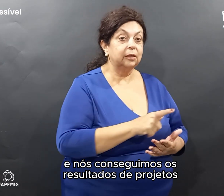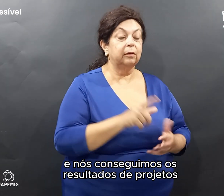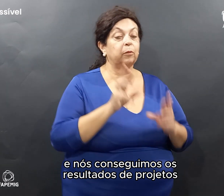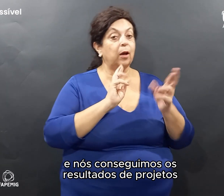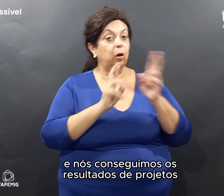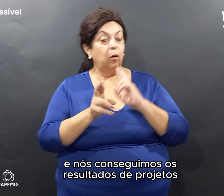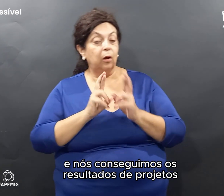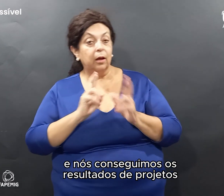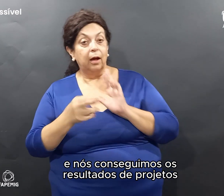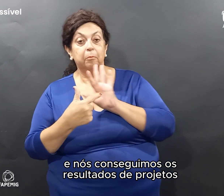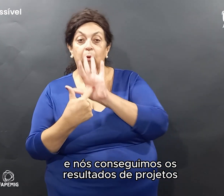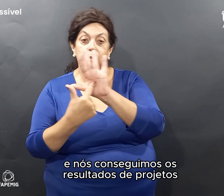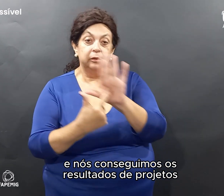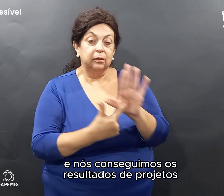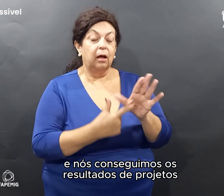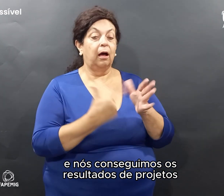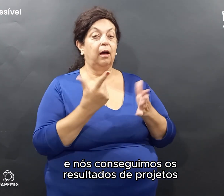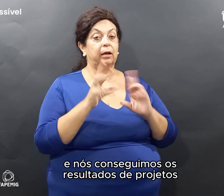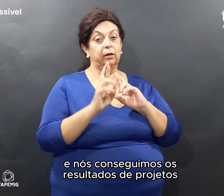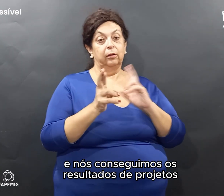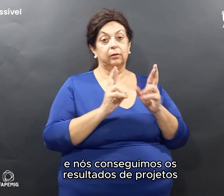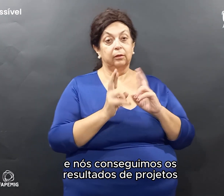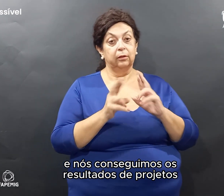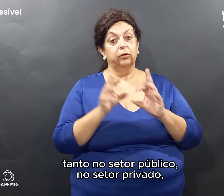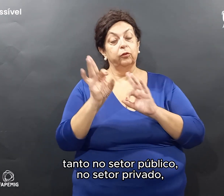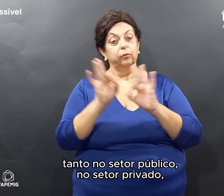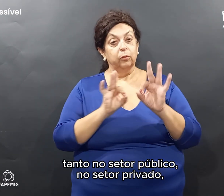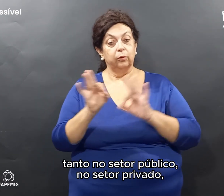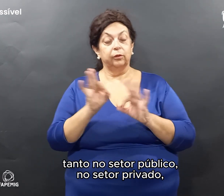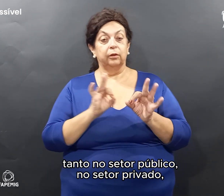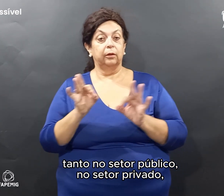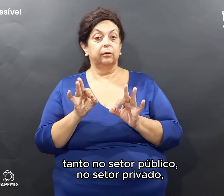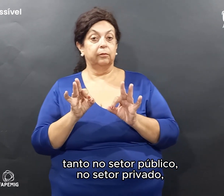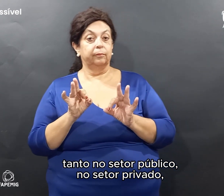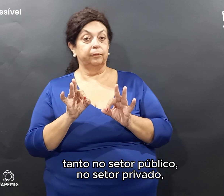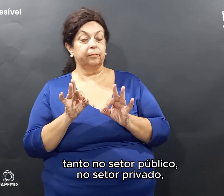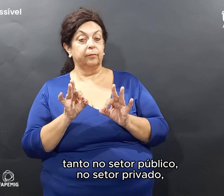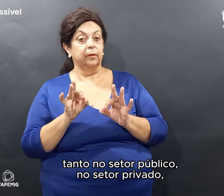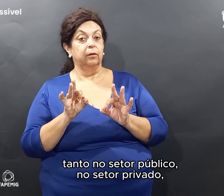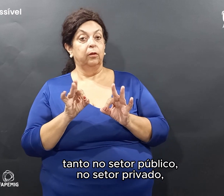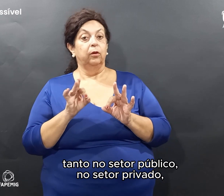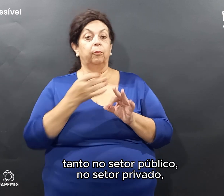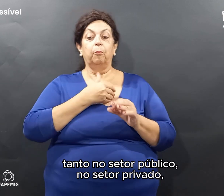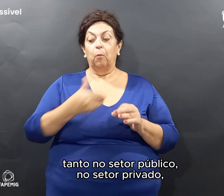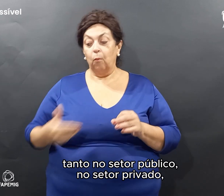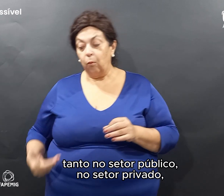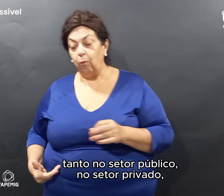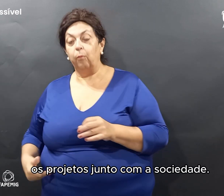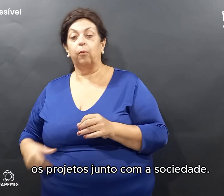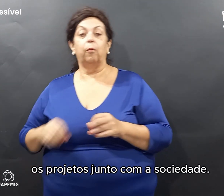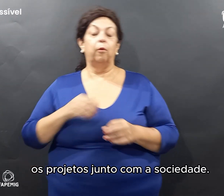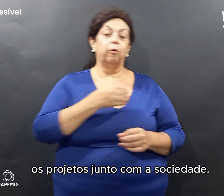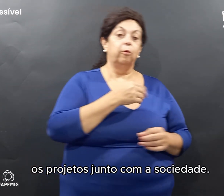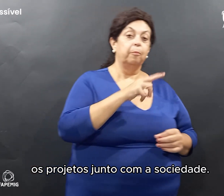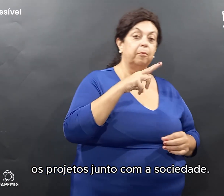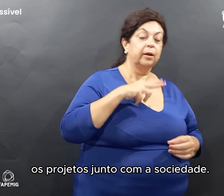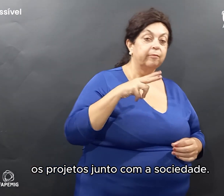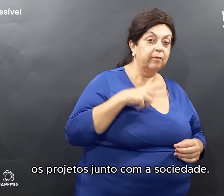resultados, né, de projetos, tanto no setor público, no setor privado, os projetos, né, junto com